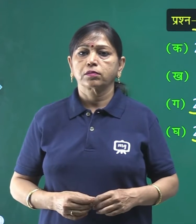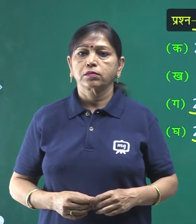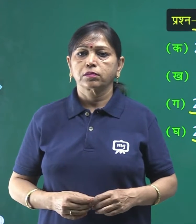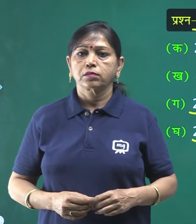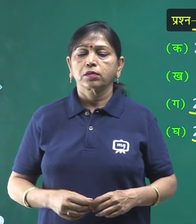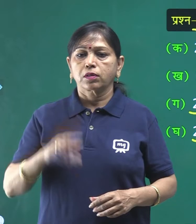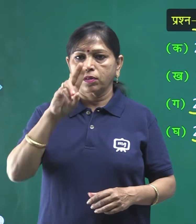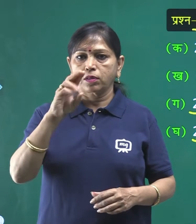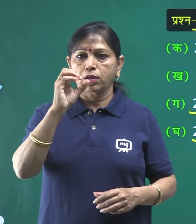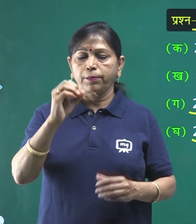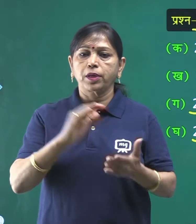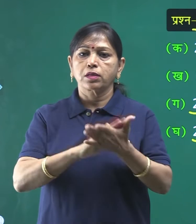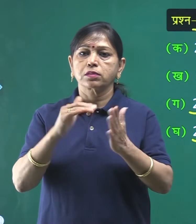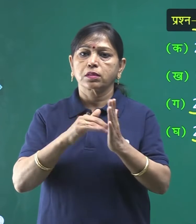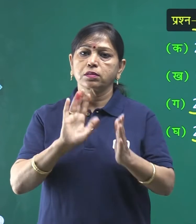20 हर्ट्ज तक।